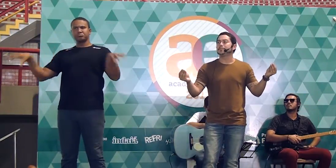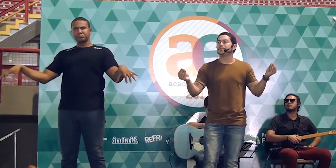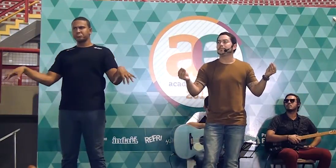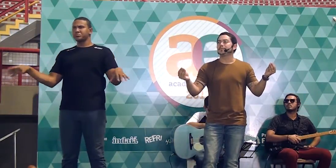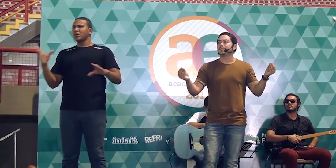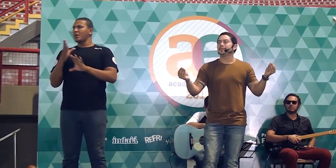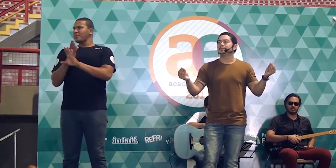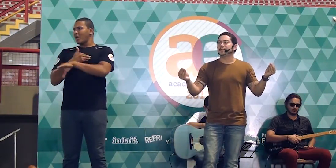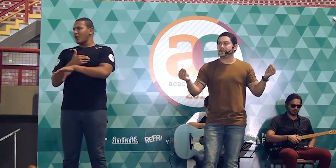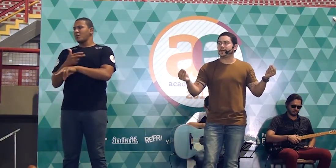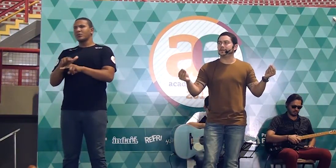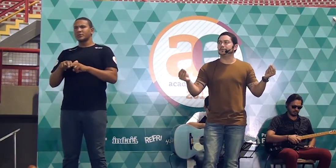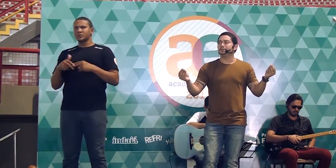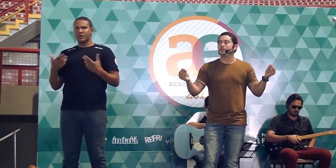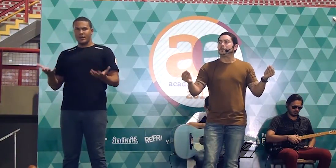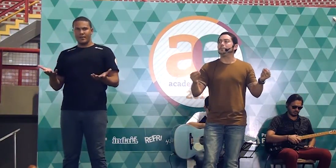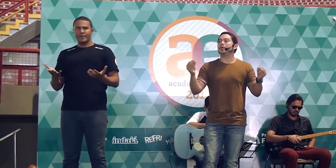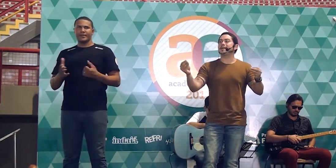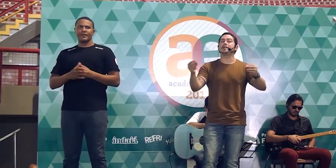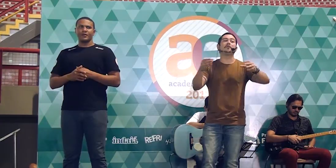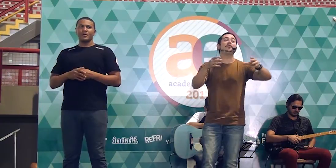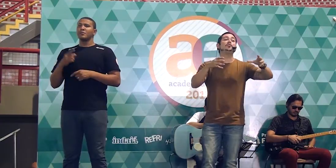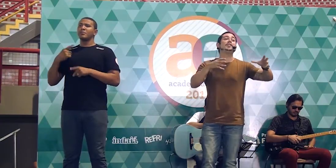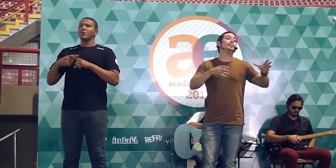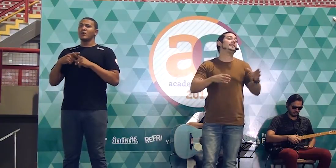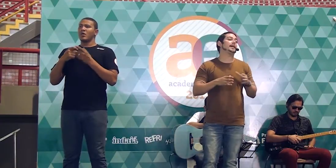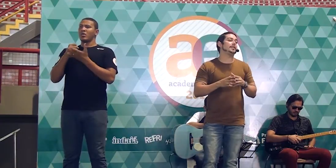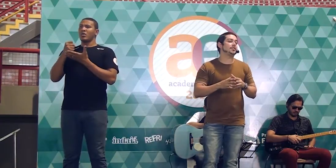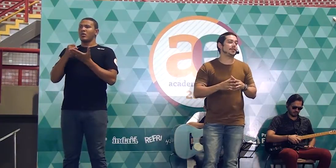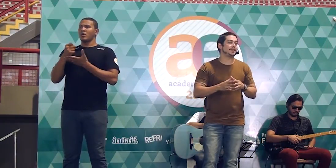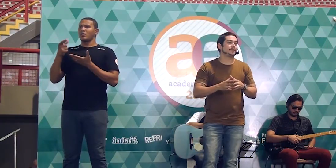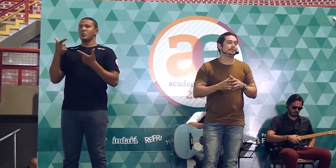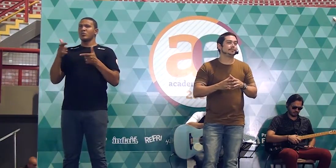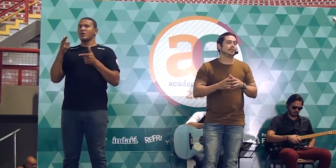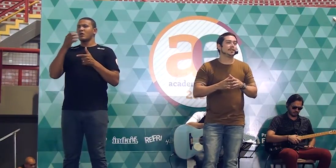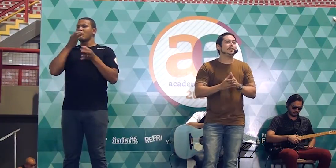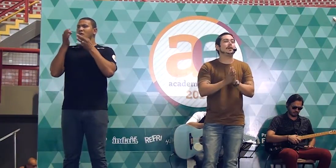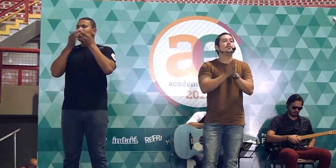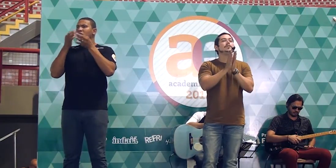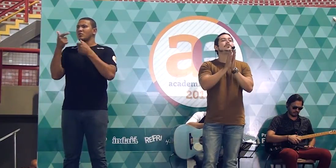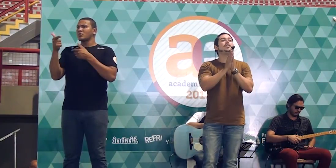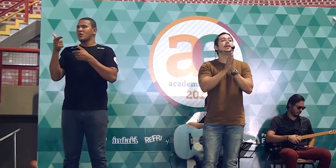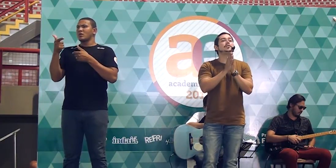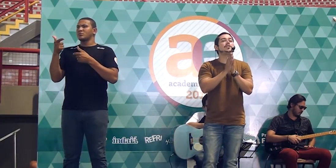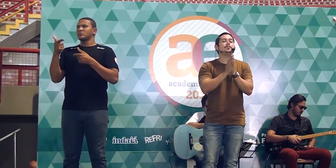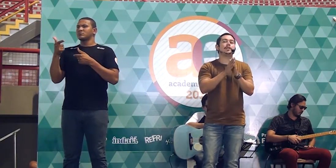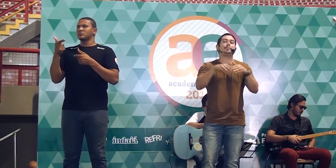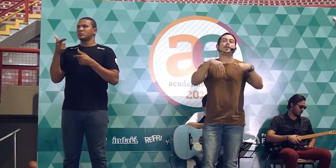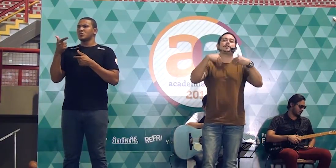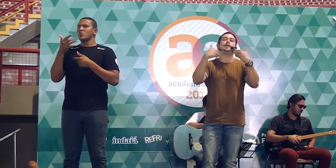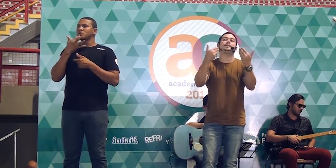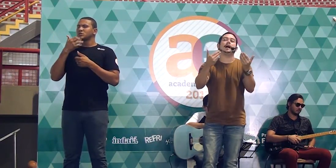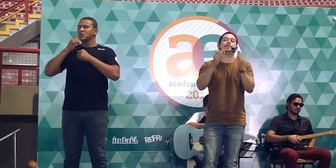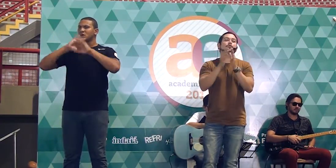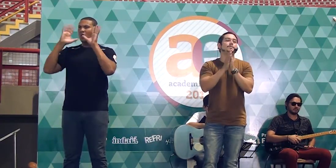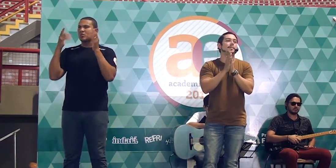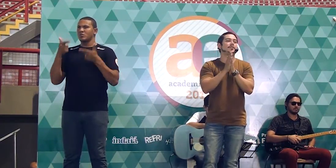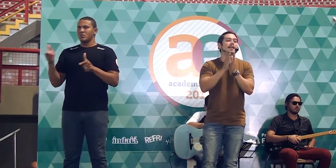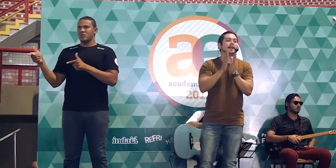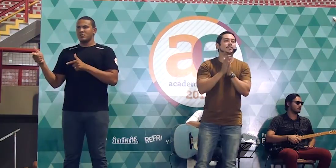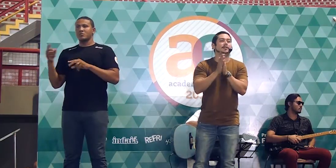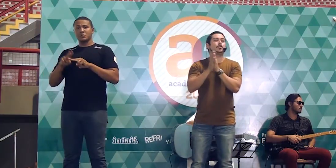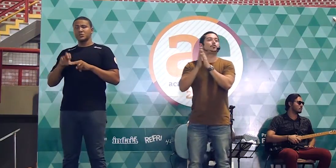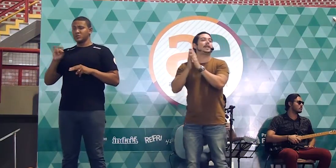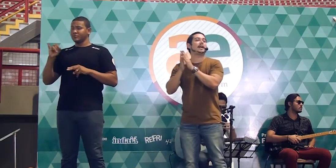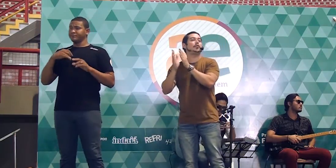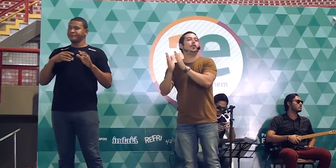espaço. Tá certo? Porque são fundamentalistas. Então, diante da possibilidade dos membros